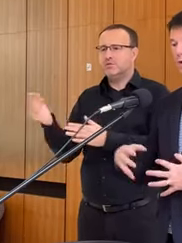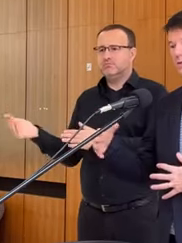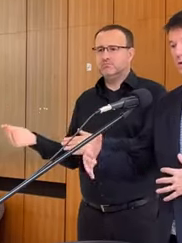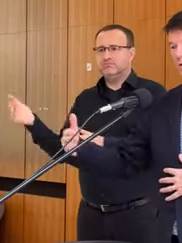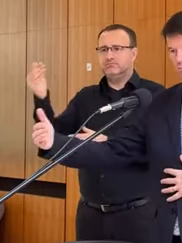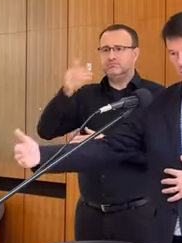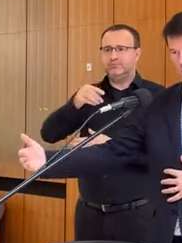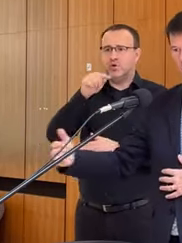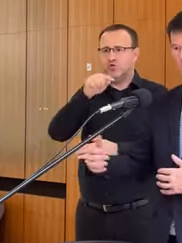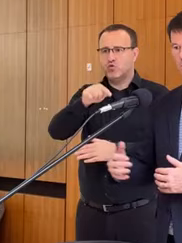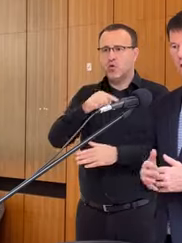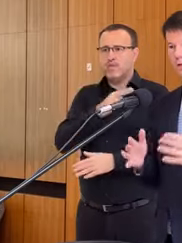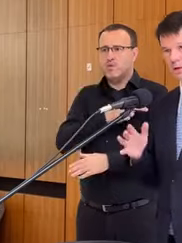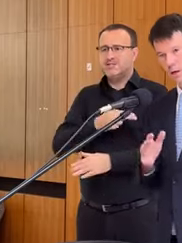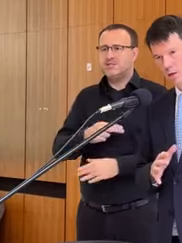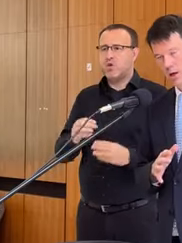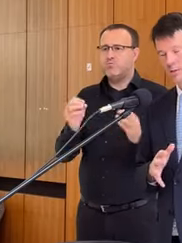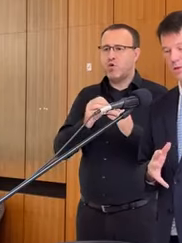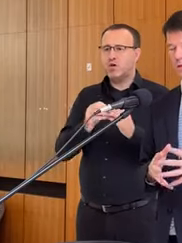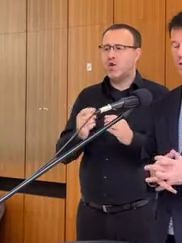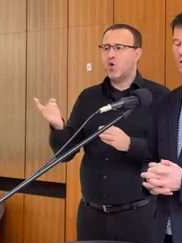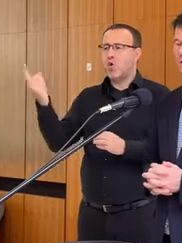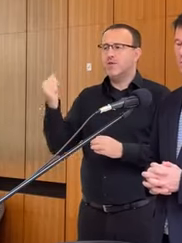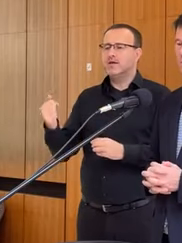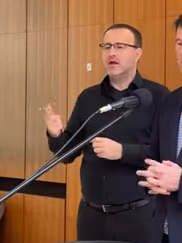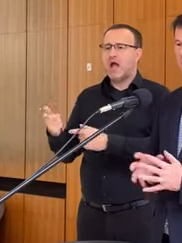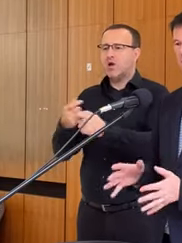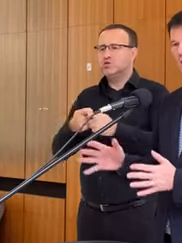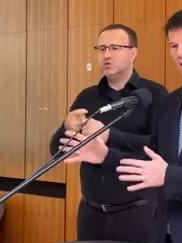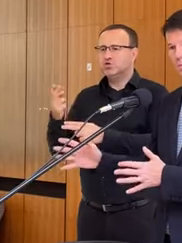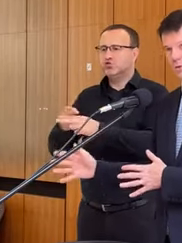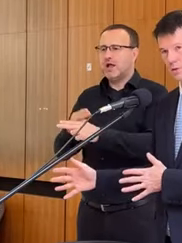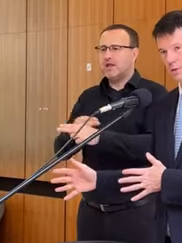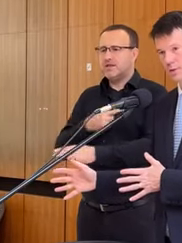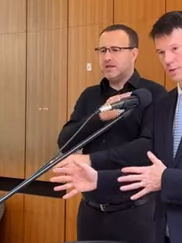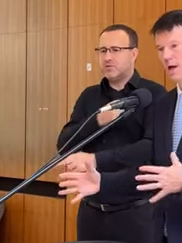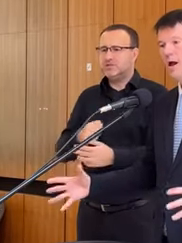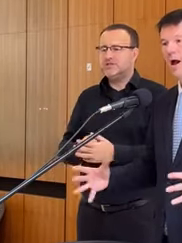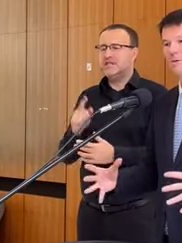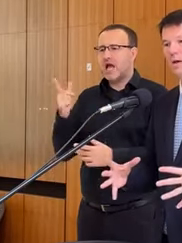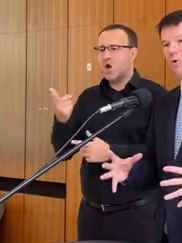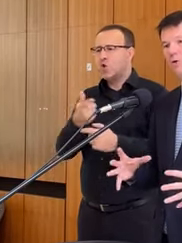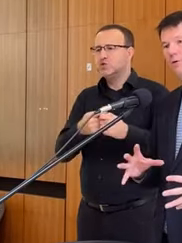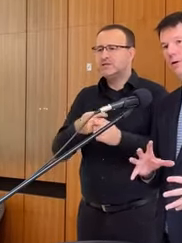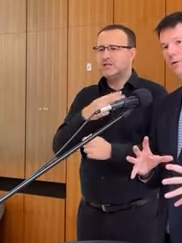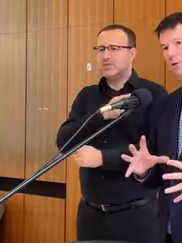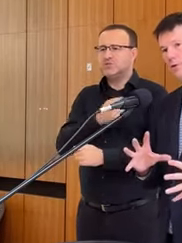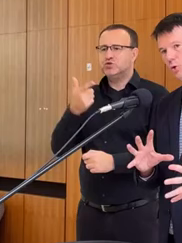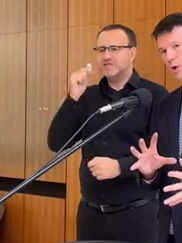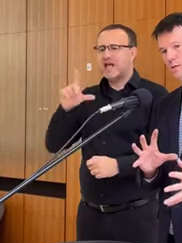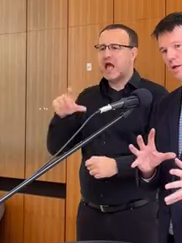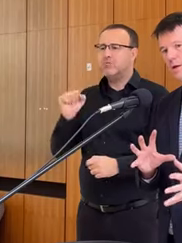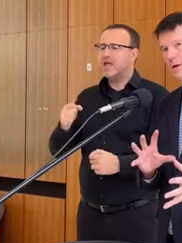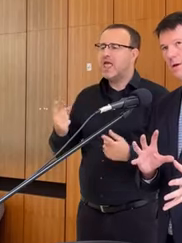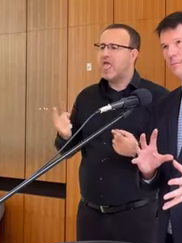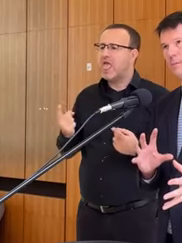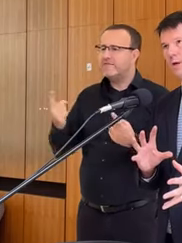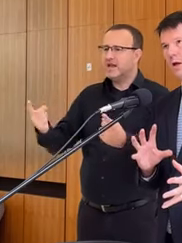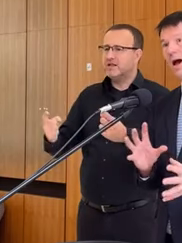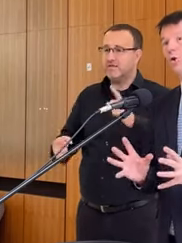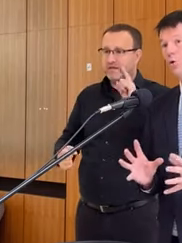nemocnice Boris, jednak Asociácie štátnych nemocníc, Asociácie nemocníc Slovenska, aby sme akože efektívnejšie